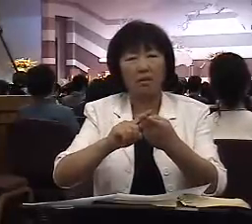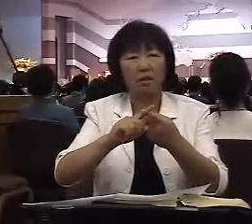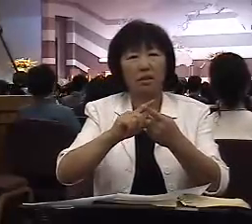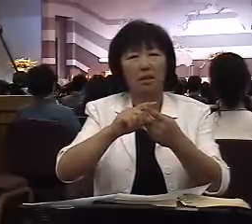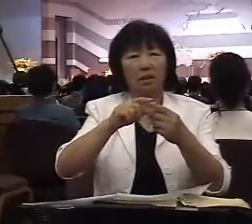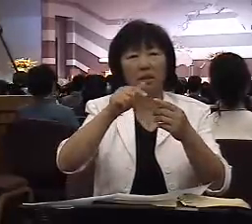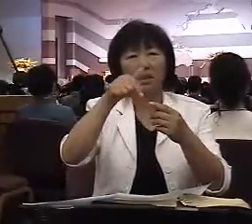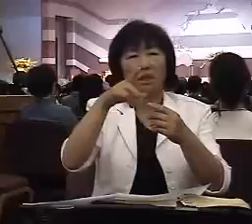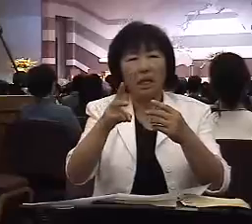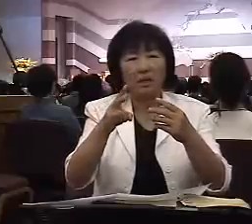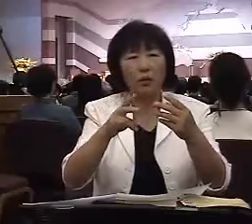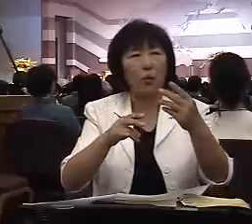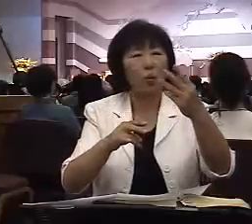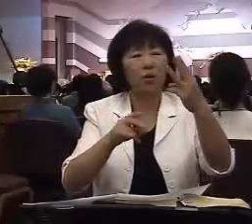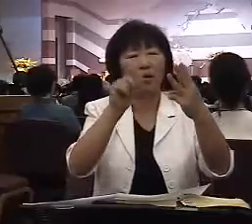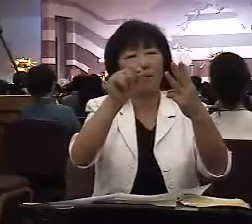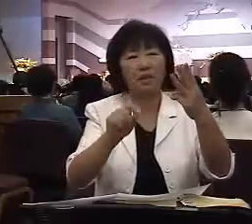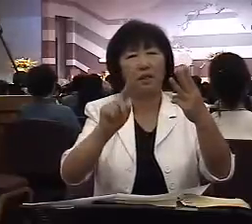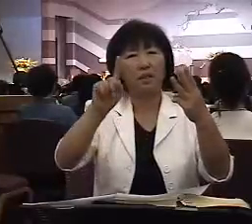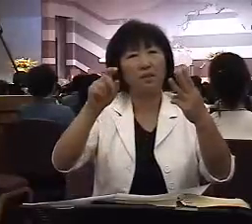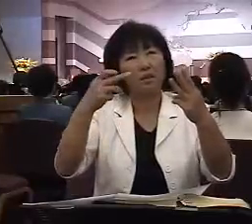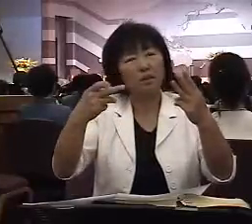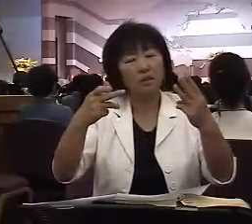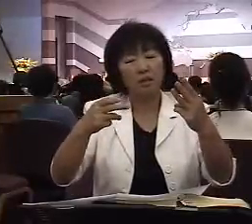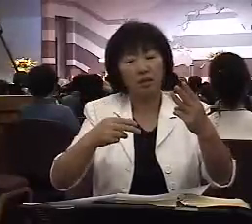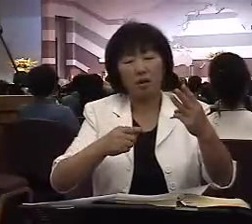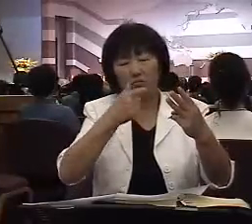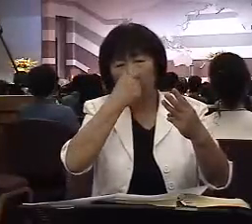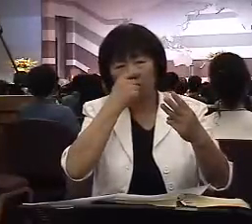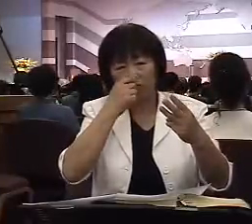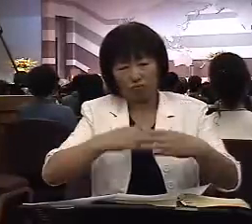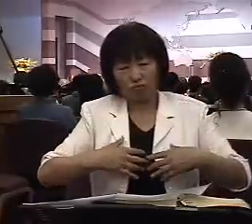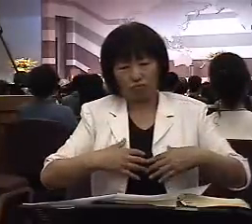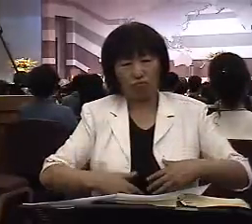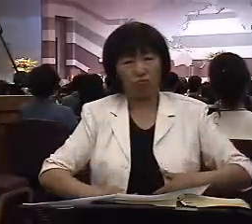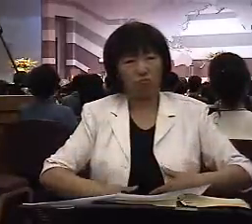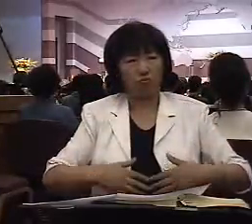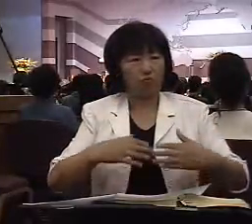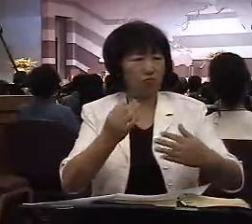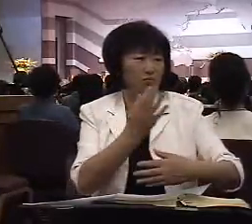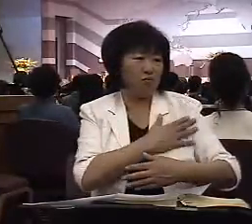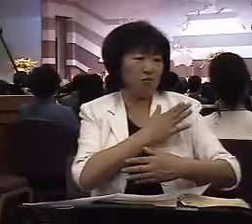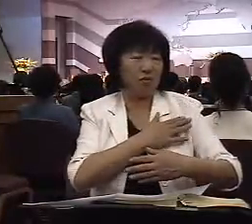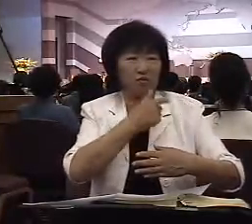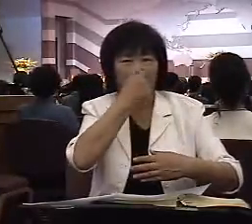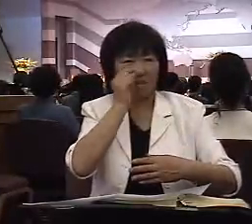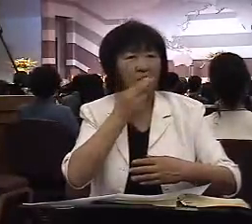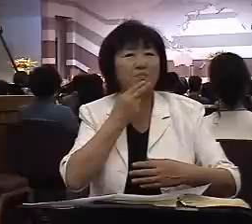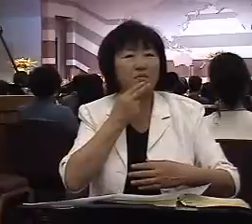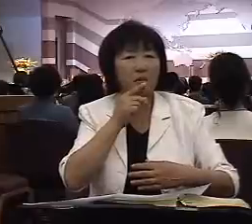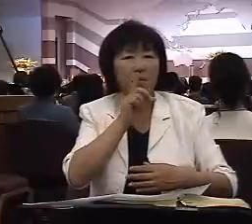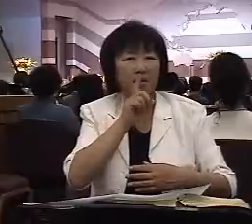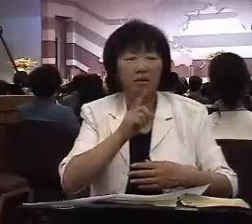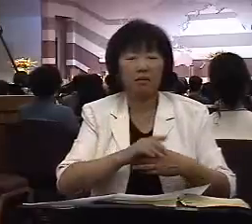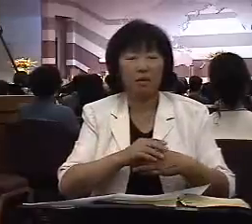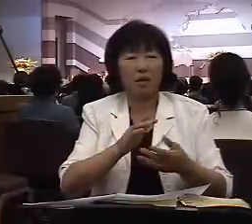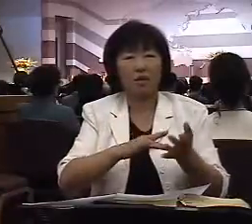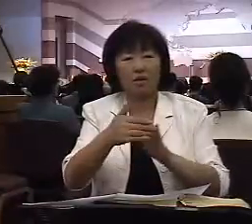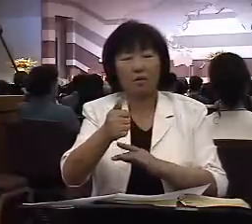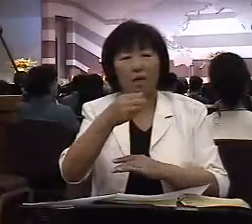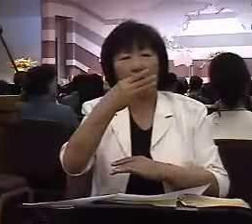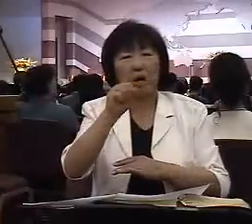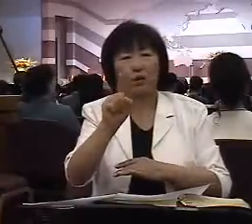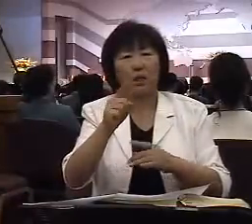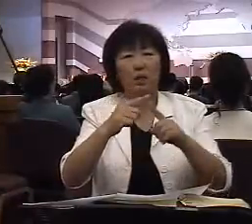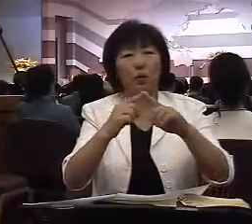보면 내가 말하기를 나는 부자라 부요하여 부족한 것이 없다 하지만 예수님께서 그